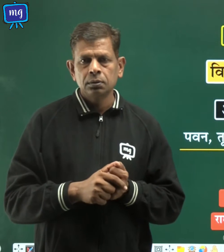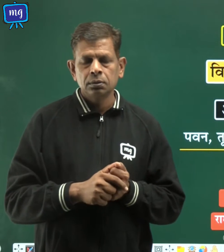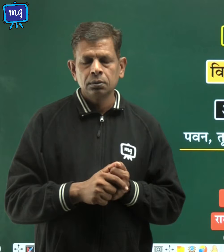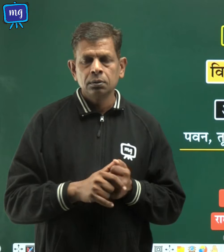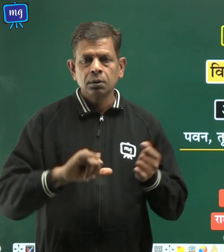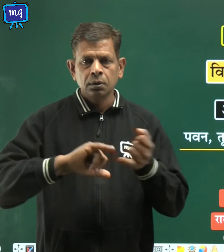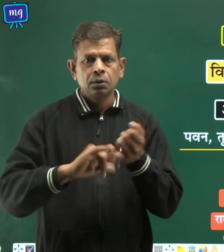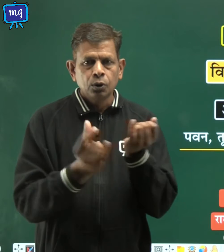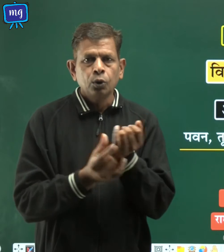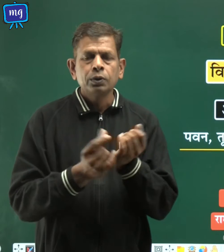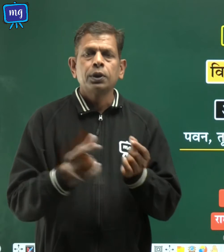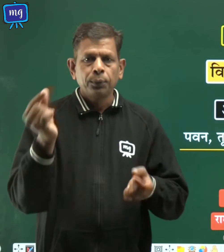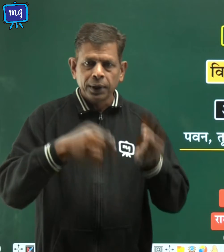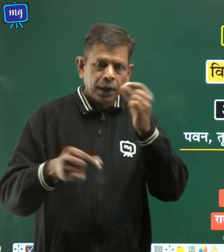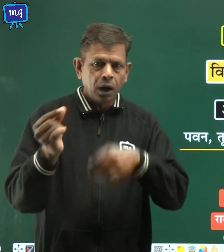विषय विज्ञान